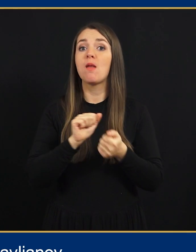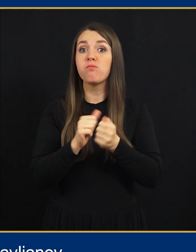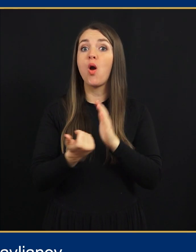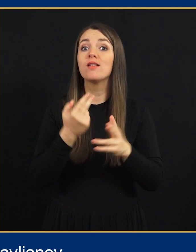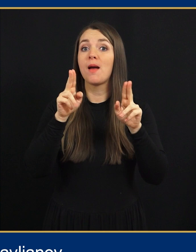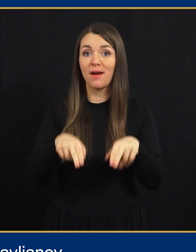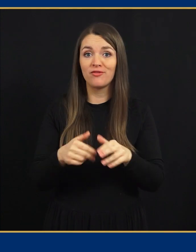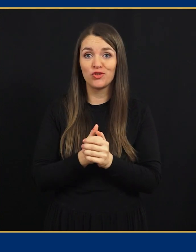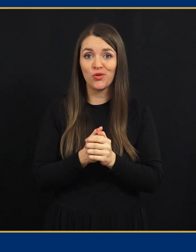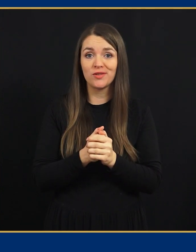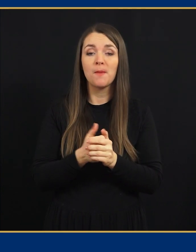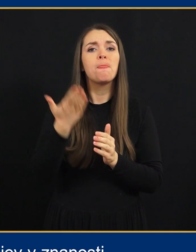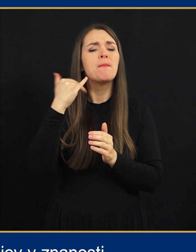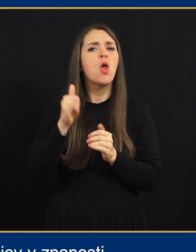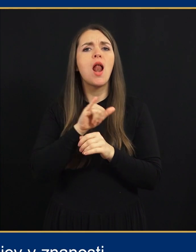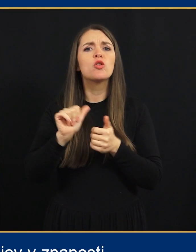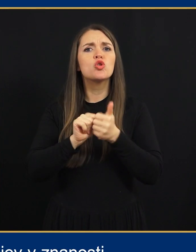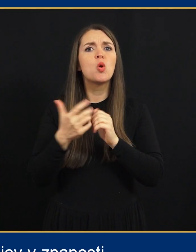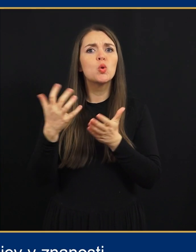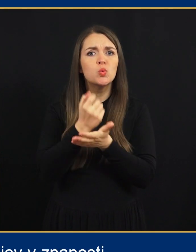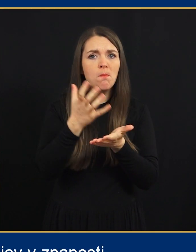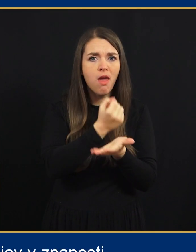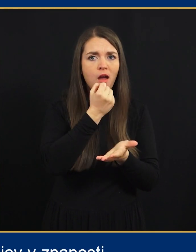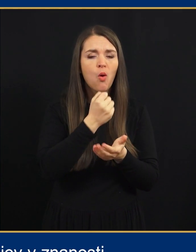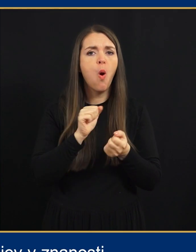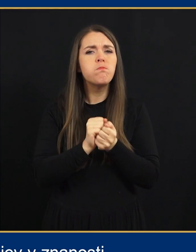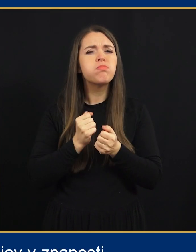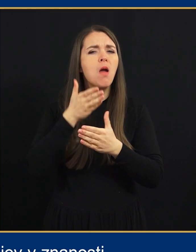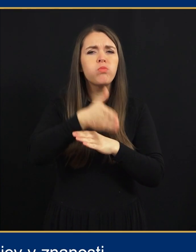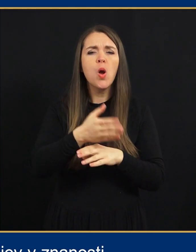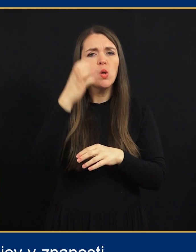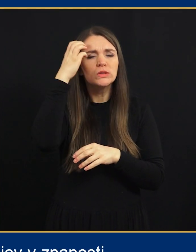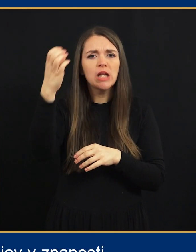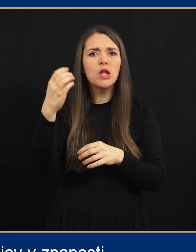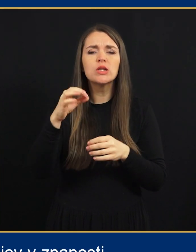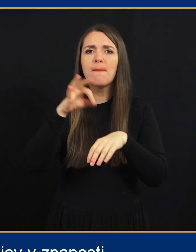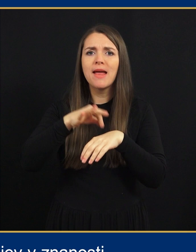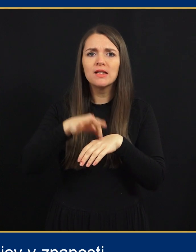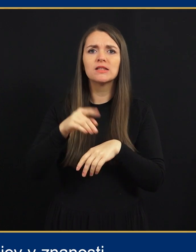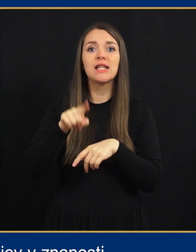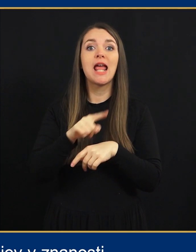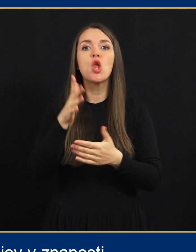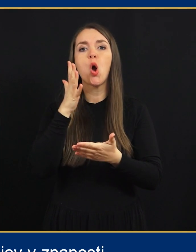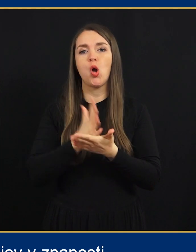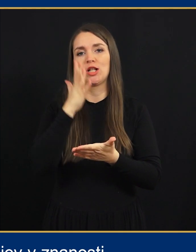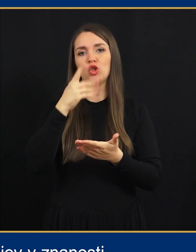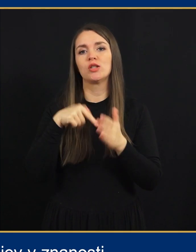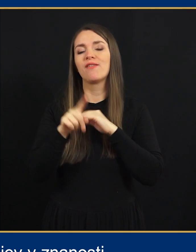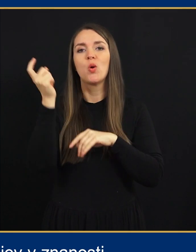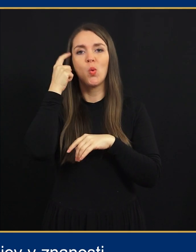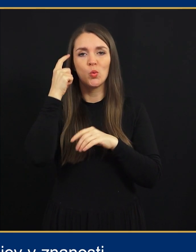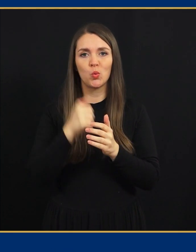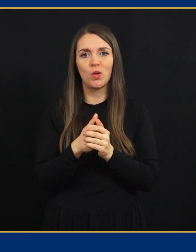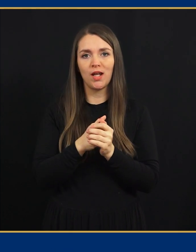za pravičnost. Bilo je leto športnih uspehov, prebojev v znanosti, medicini in odličnosti v